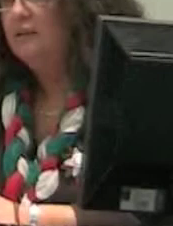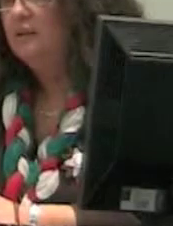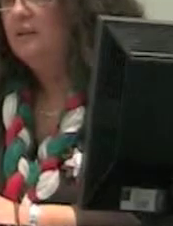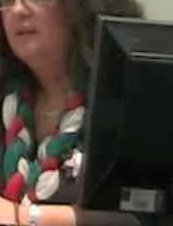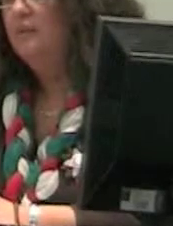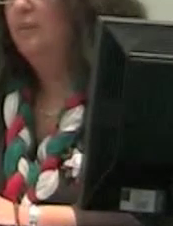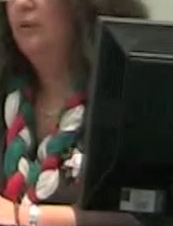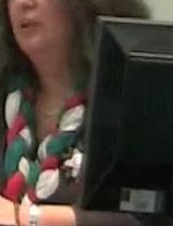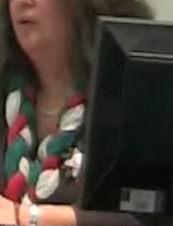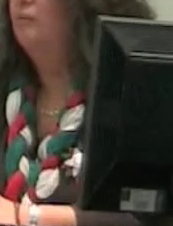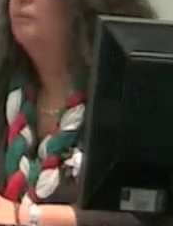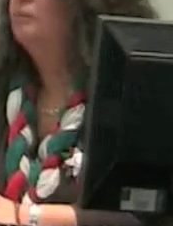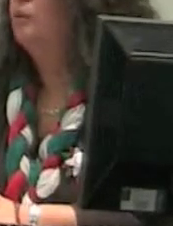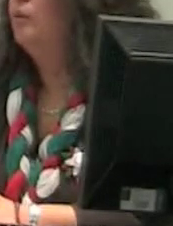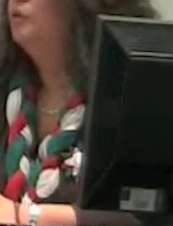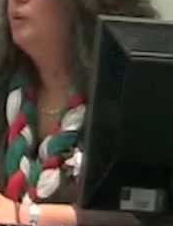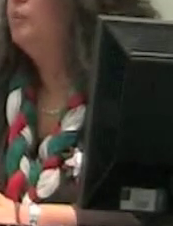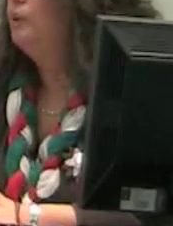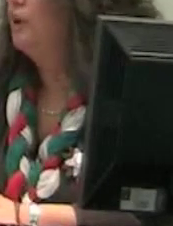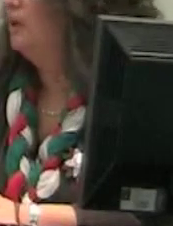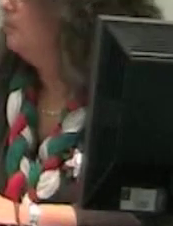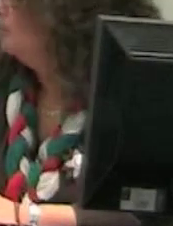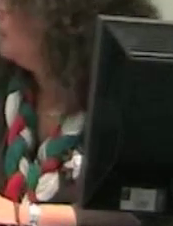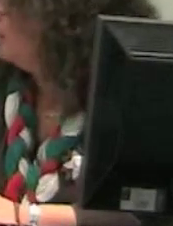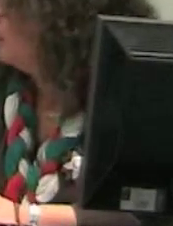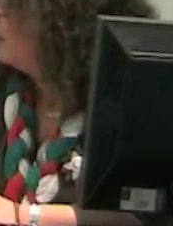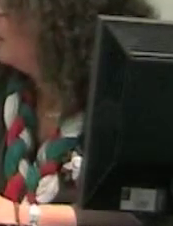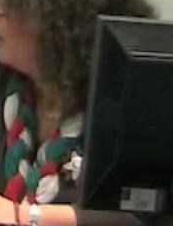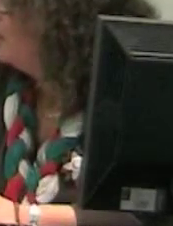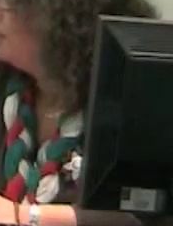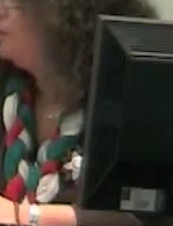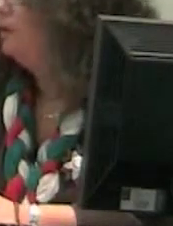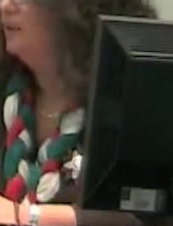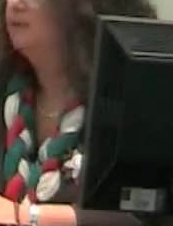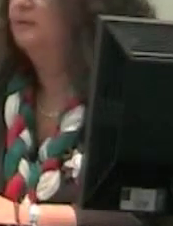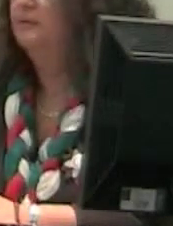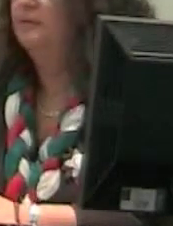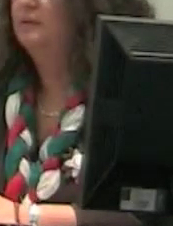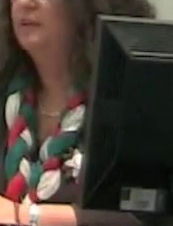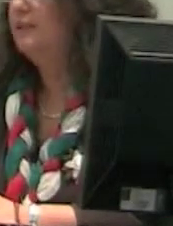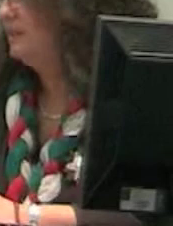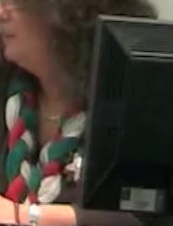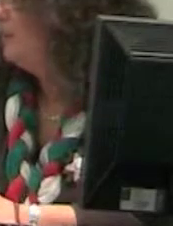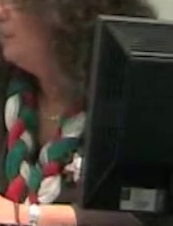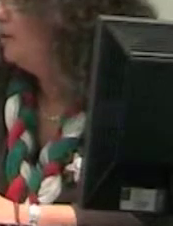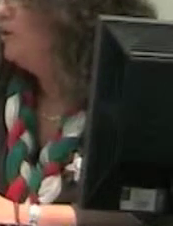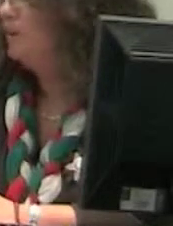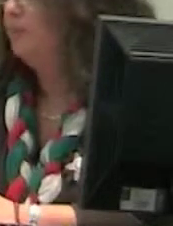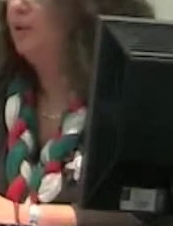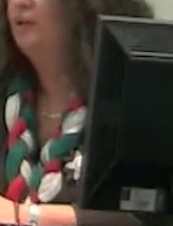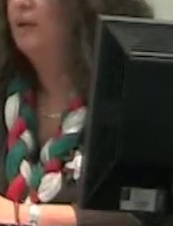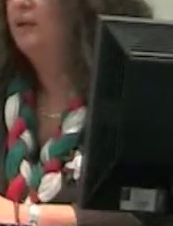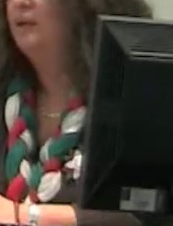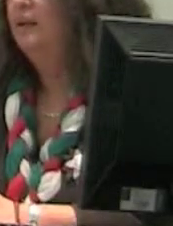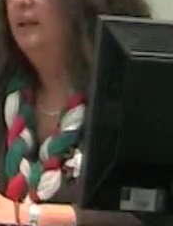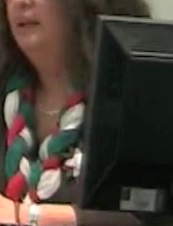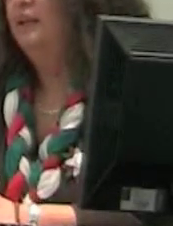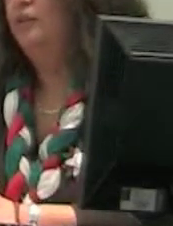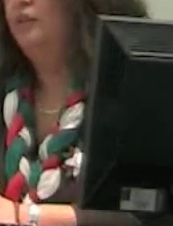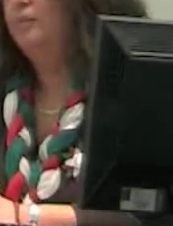merecen, porque hubo un tiempo que eran españoles y se sentían españoles y